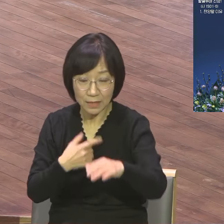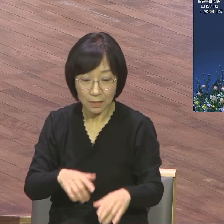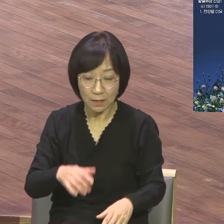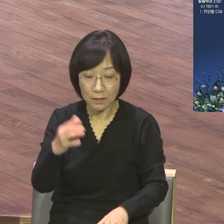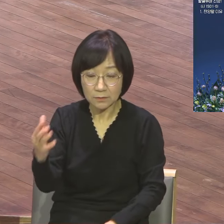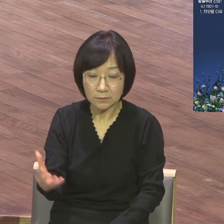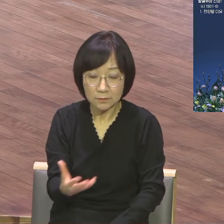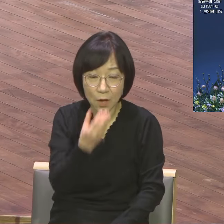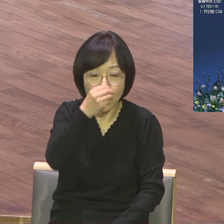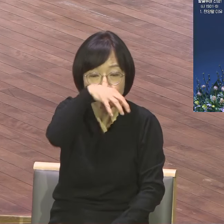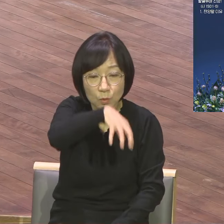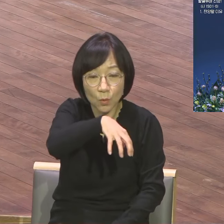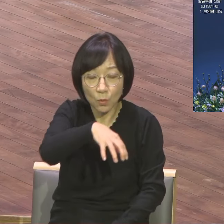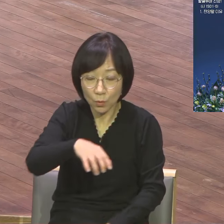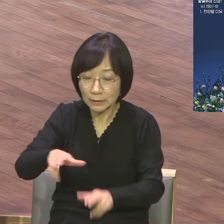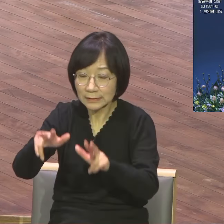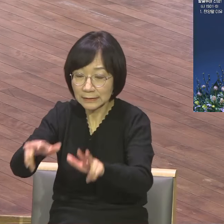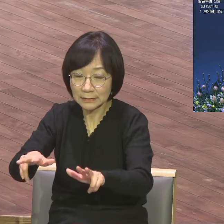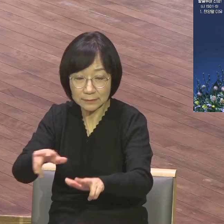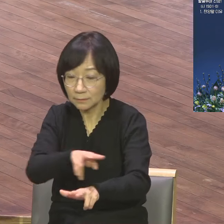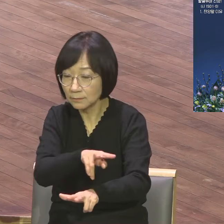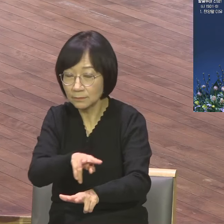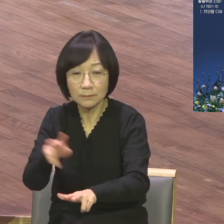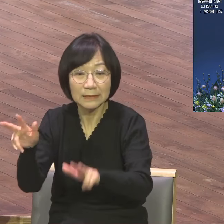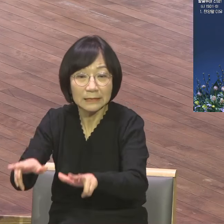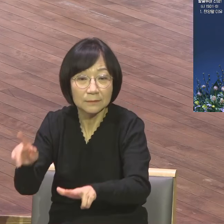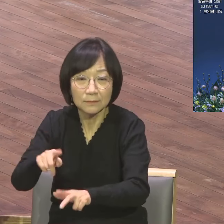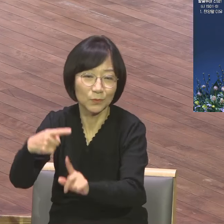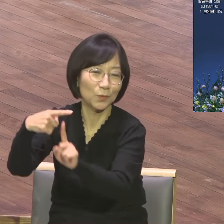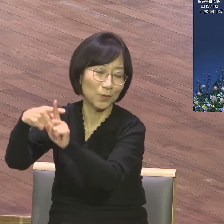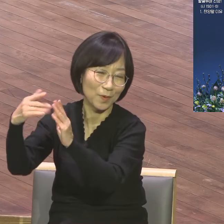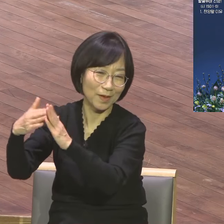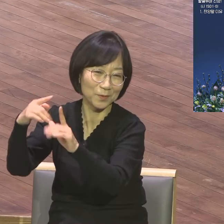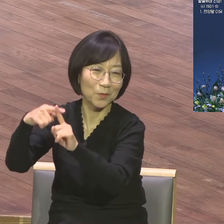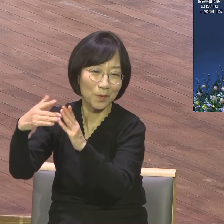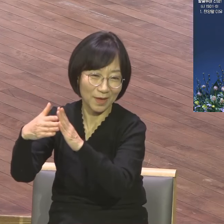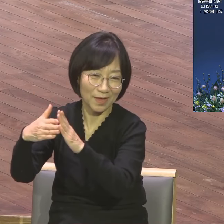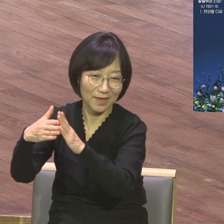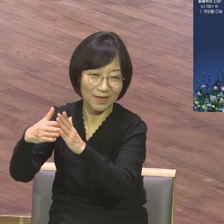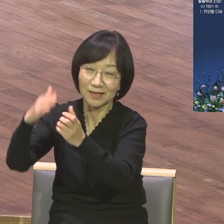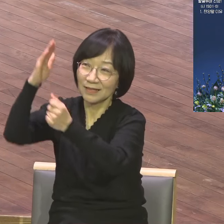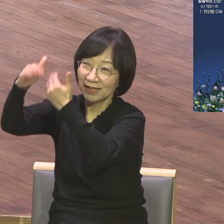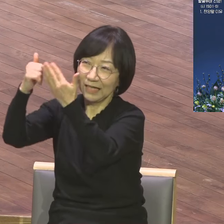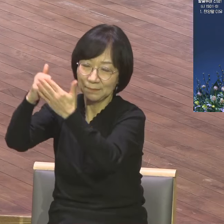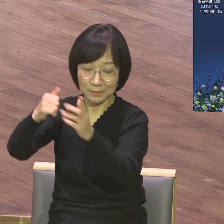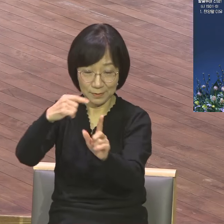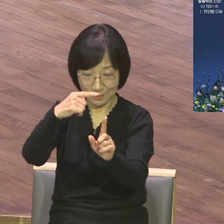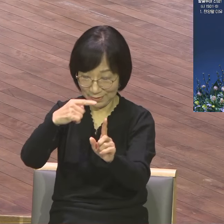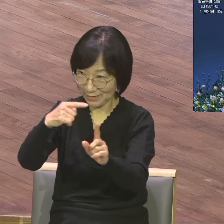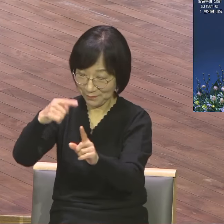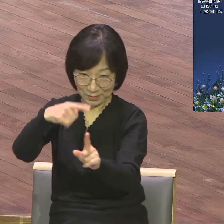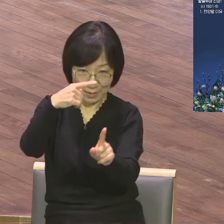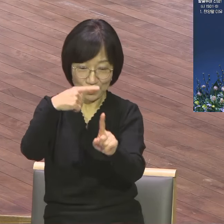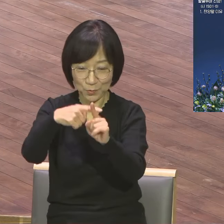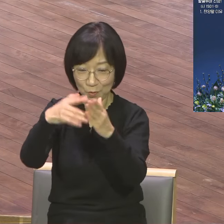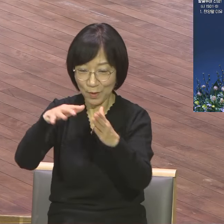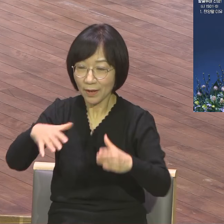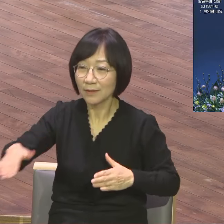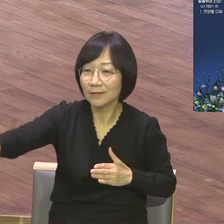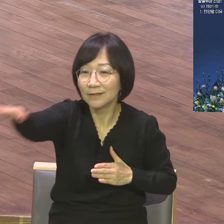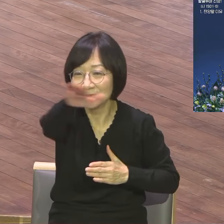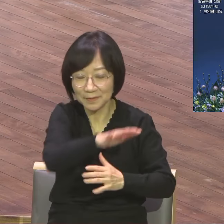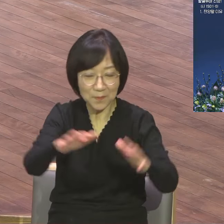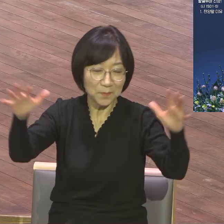교회. 지금이 교회죠. 그러니까 교회라는 특정한 장소에서 함께 모여서